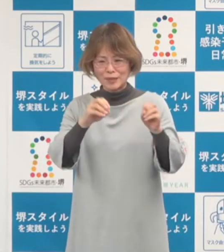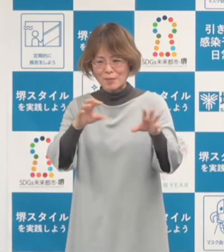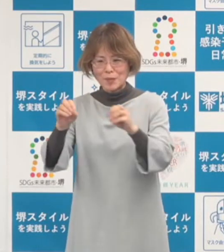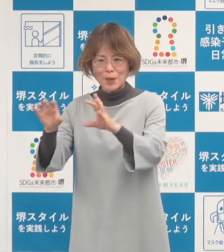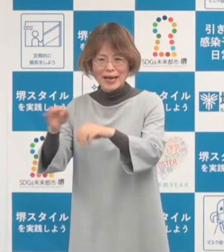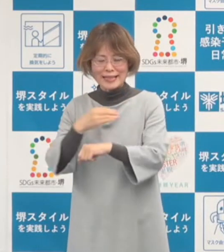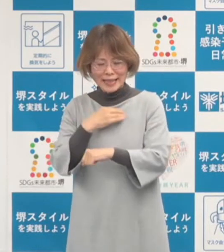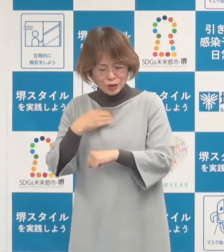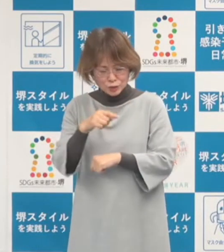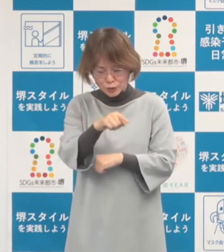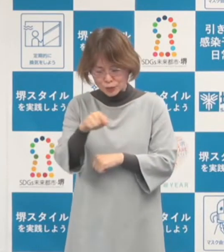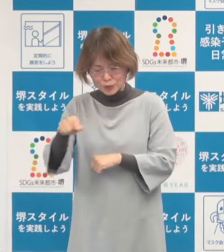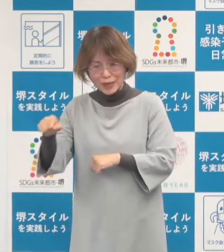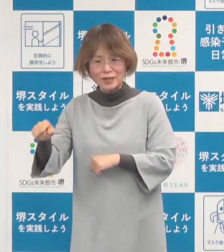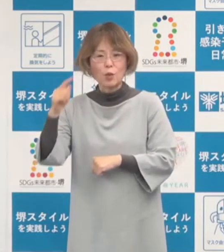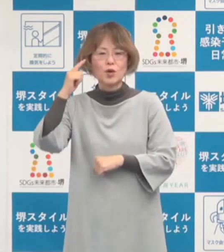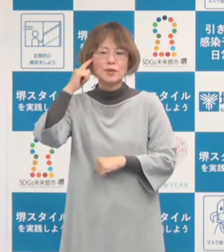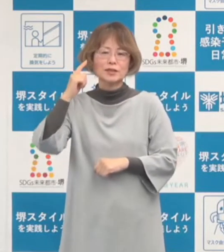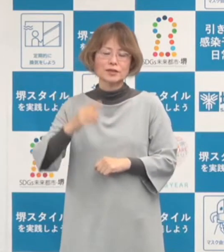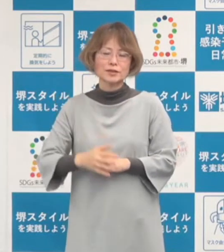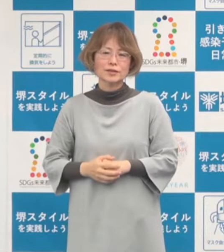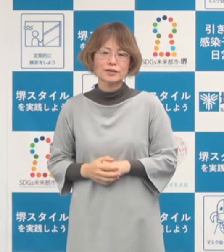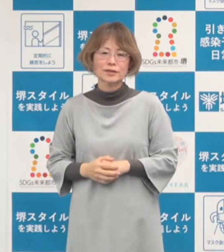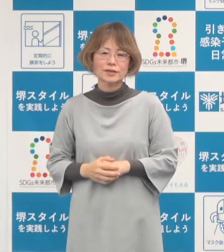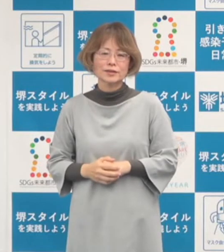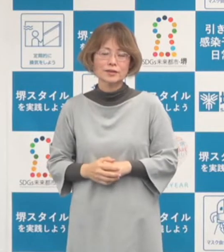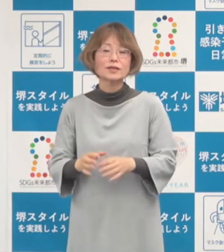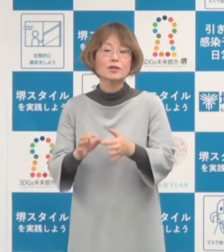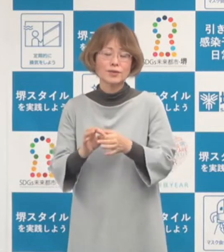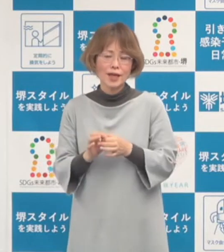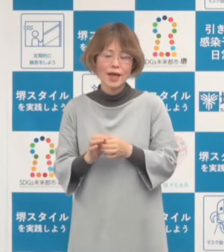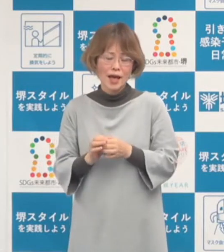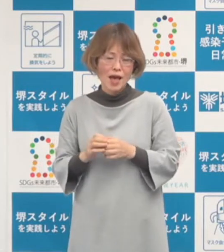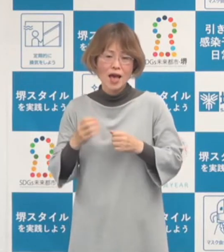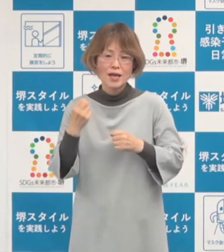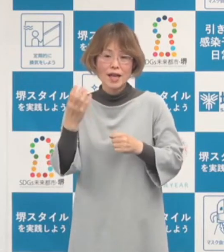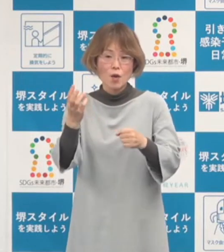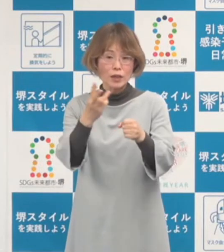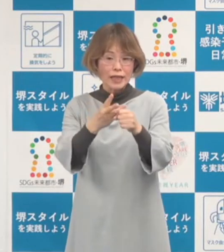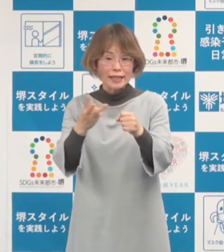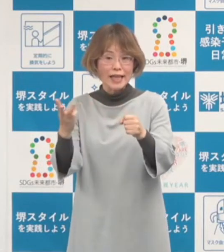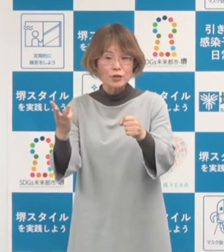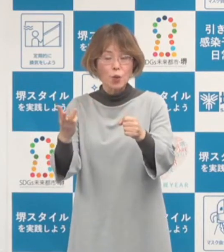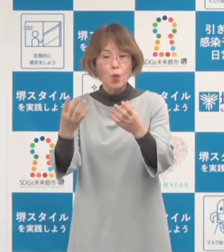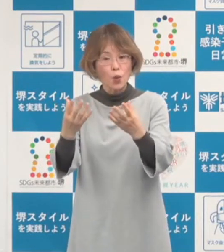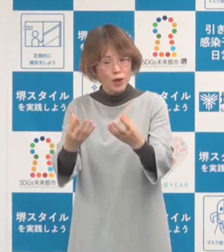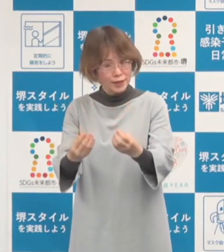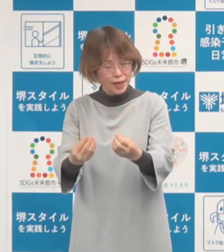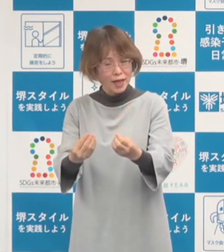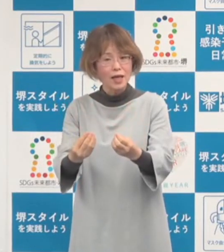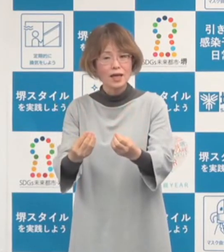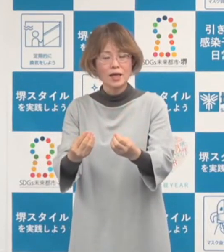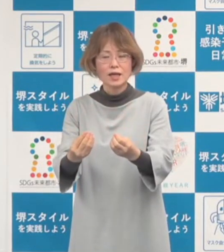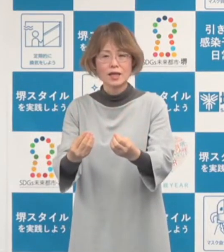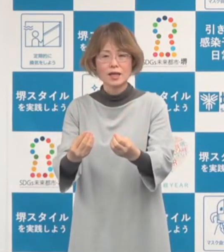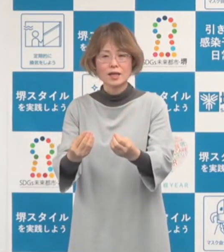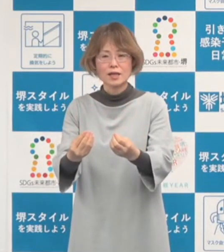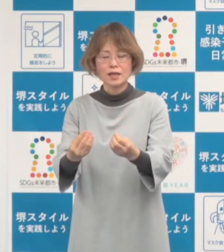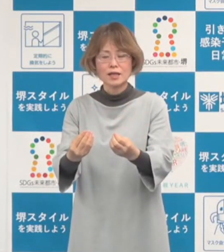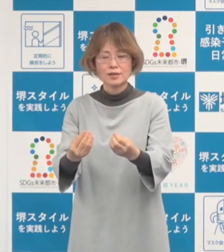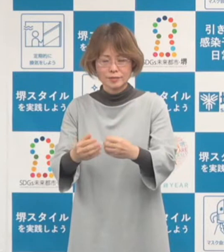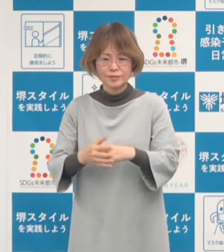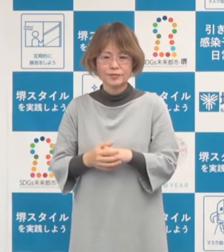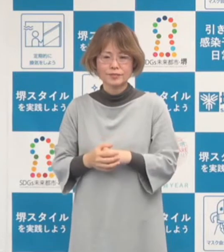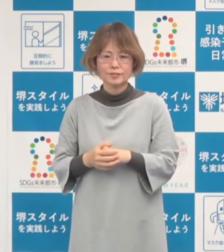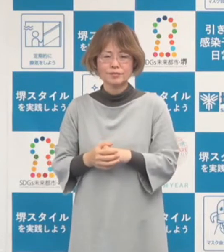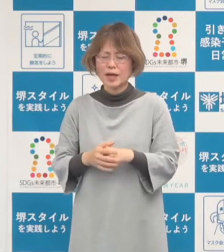になったかなと思っております。ですので、令和3年度を経て、そして、単年度でな